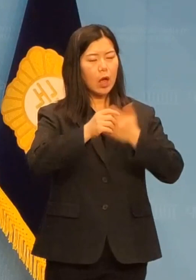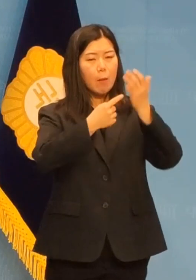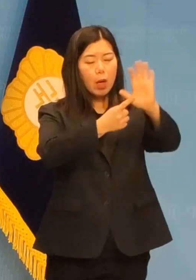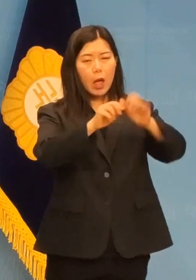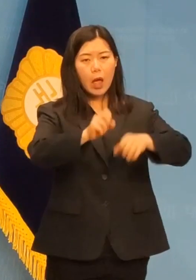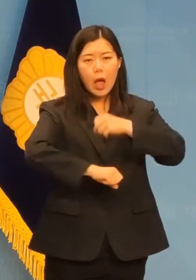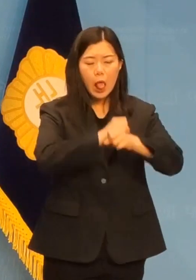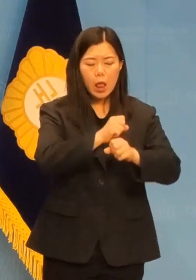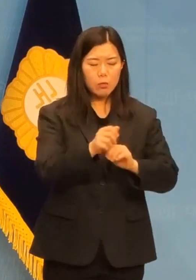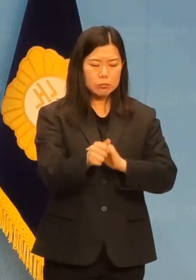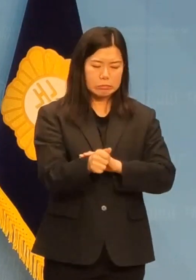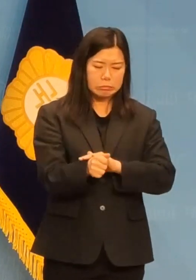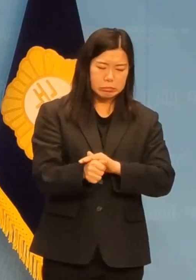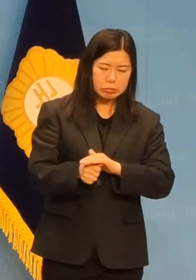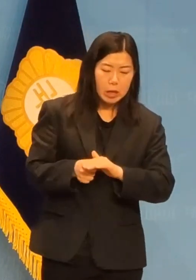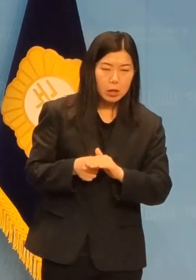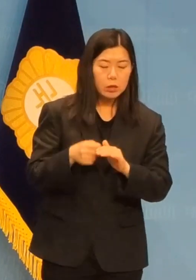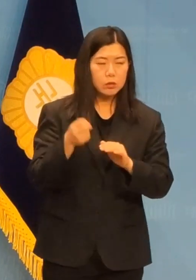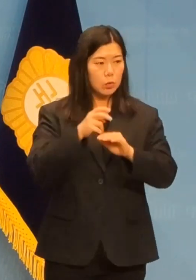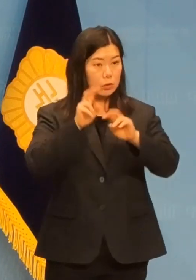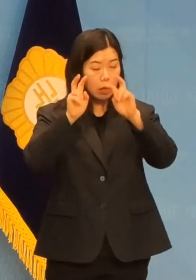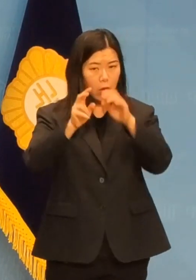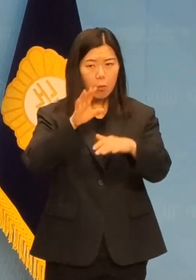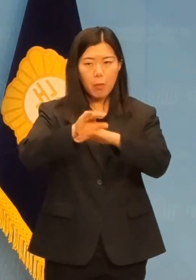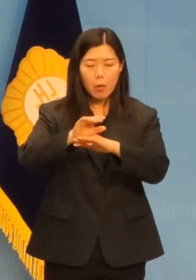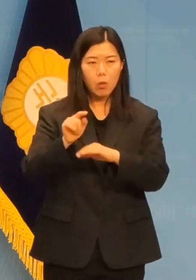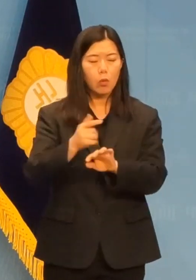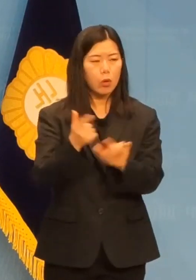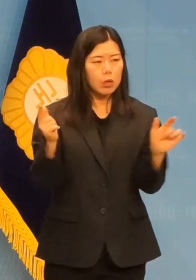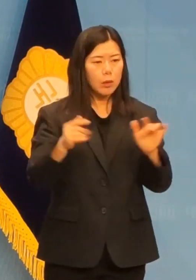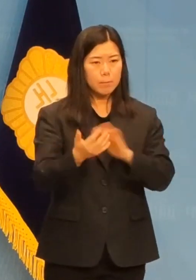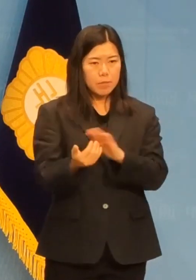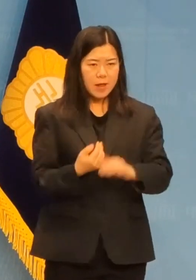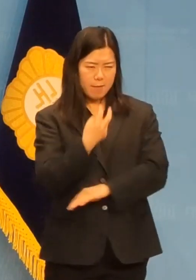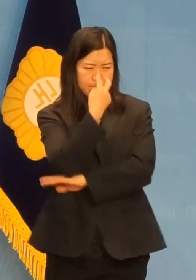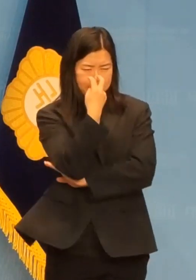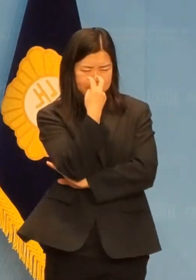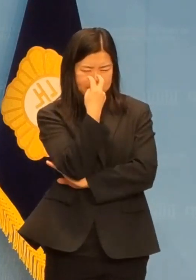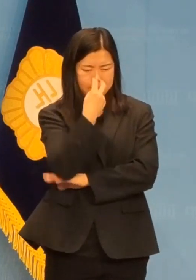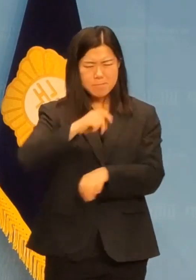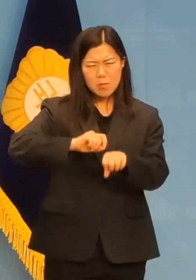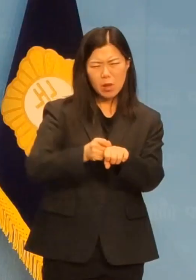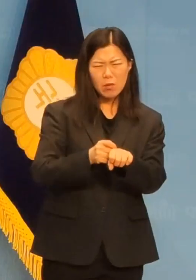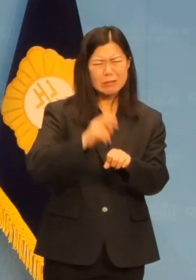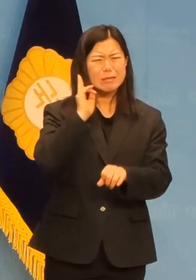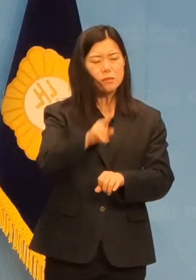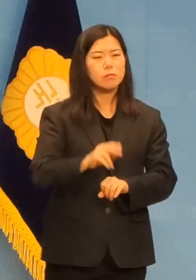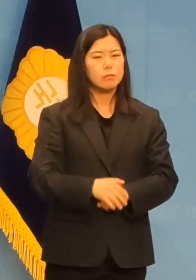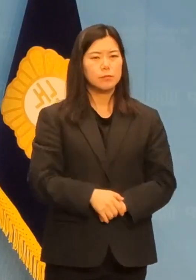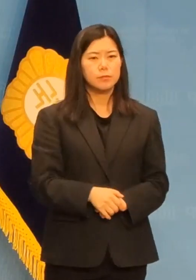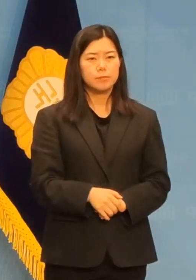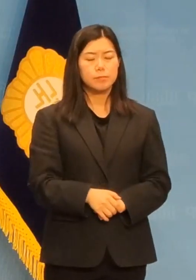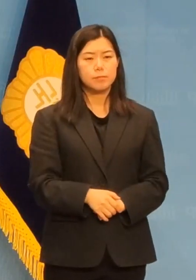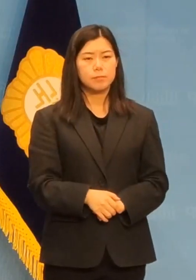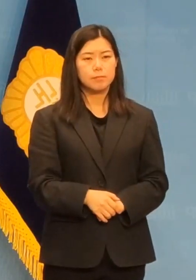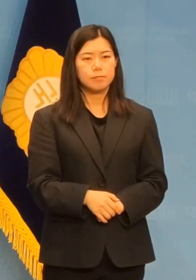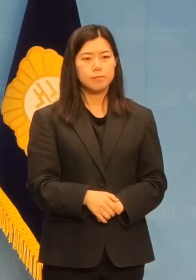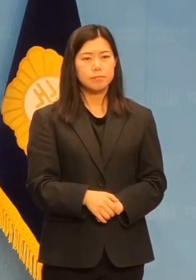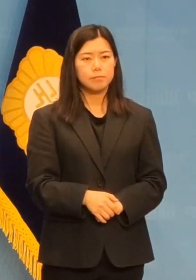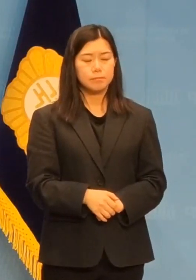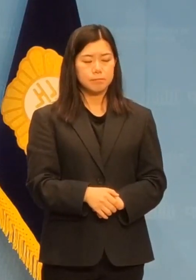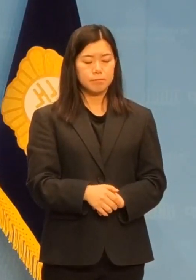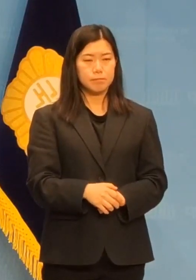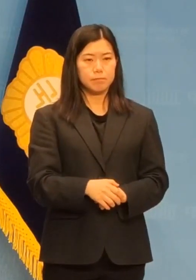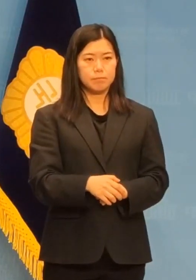위축시키고 사업자들에게 과도한 사전 검열을 강요하고 있습니다.